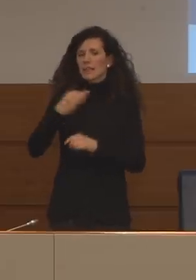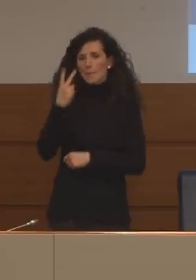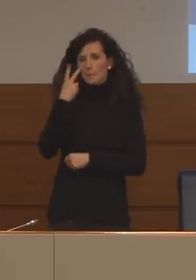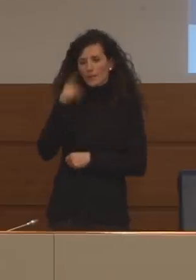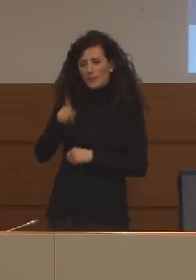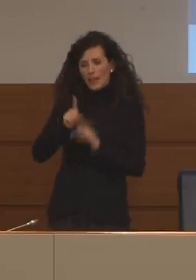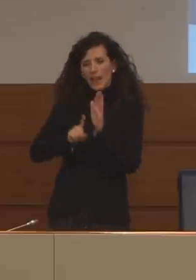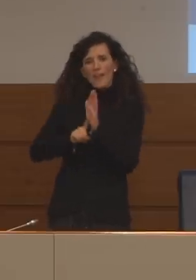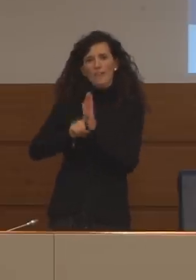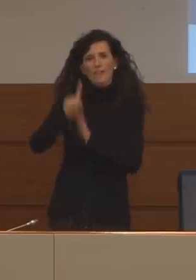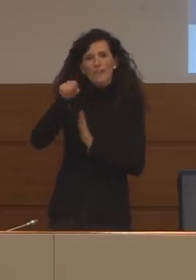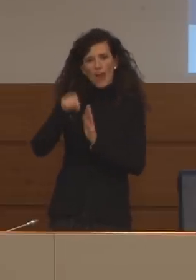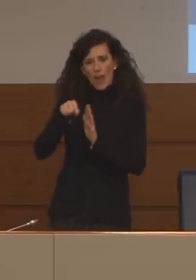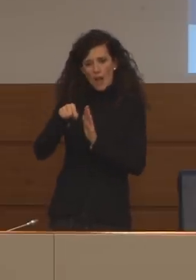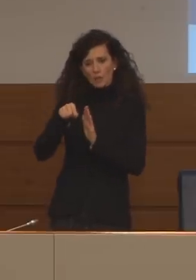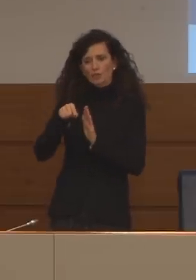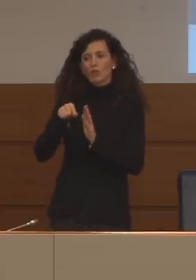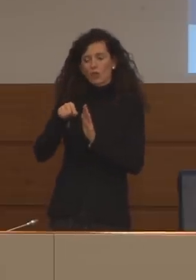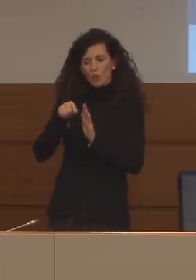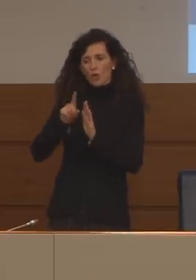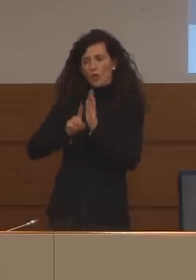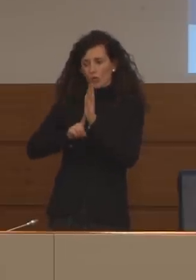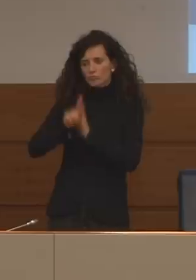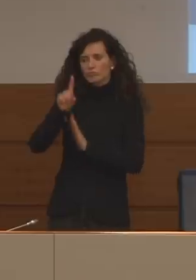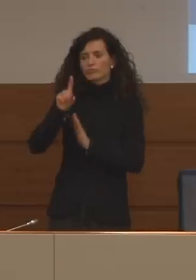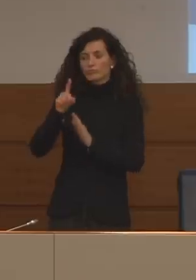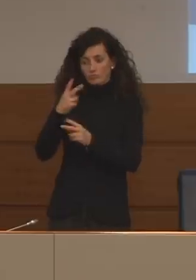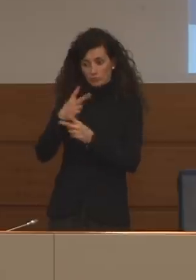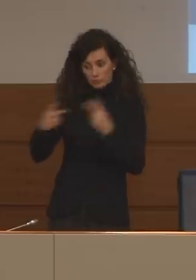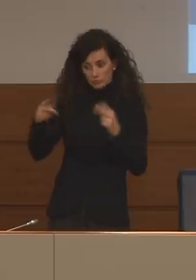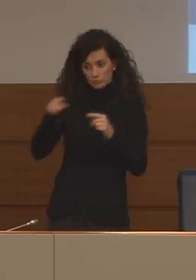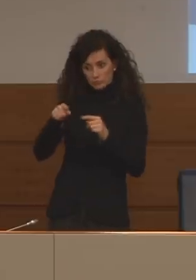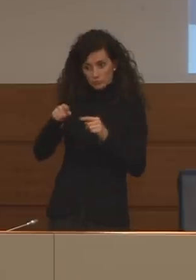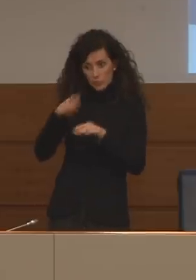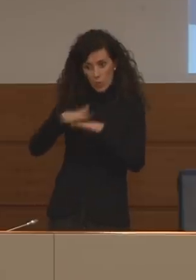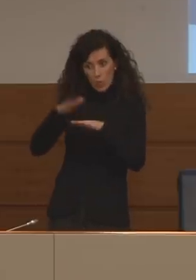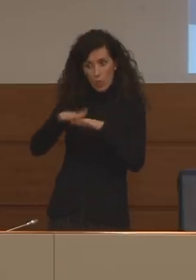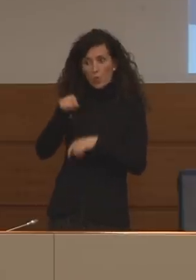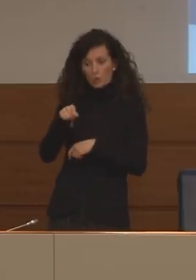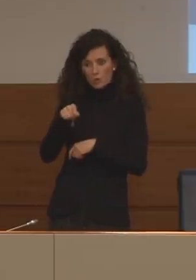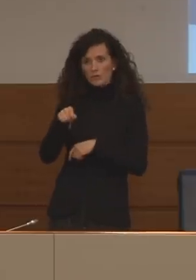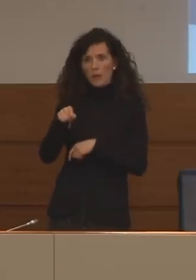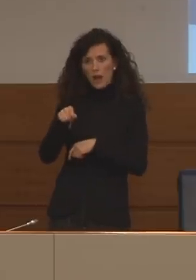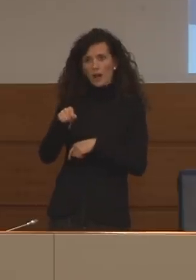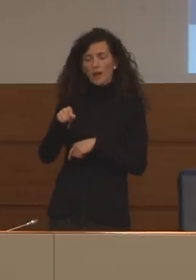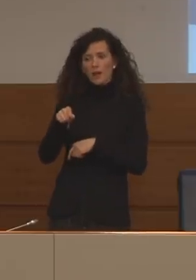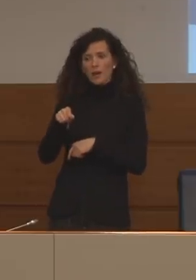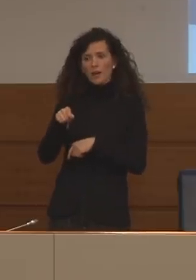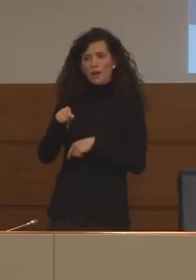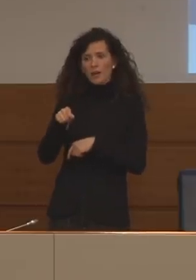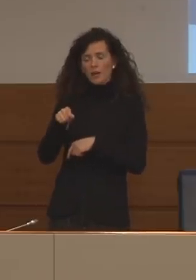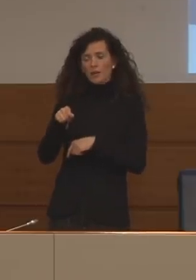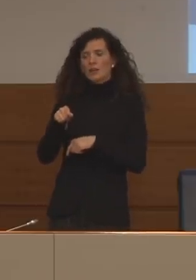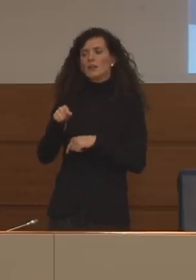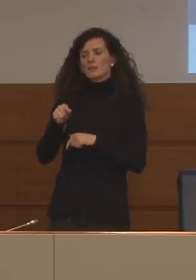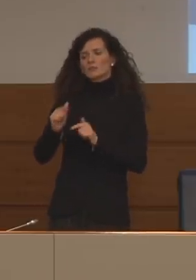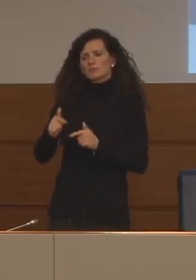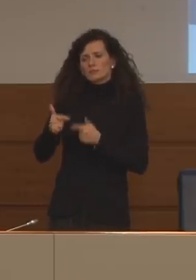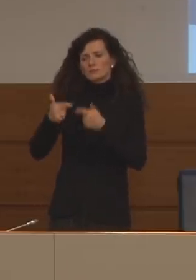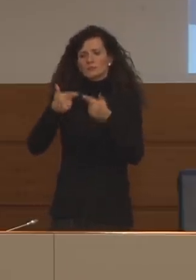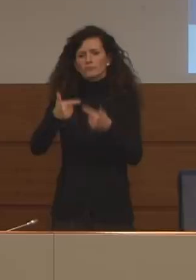che viene utilizzato abbia degli effetti che razionalmente